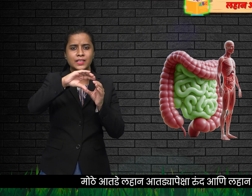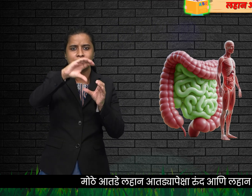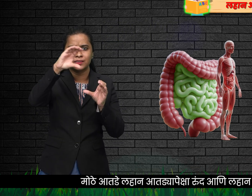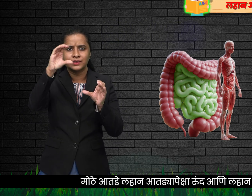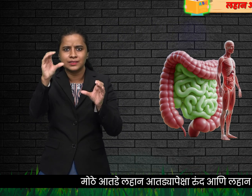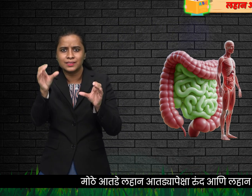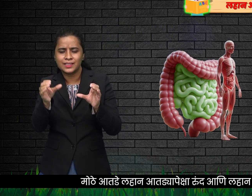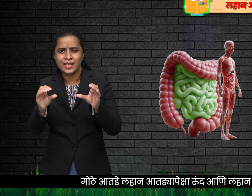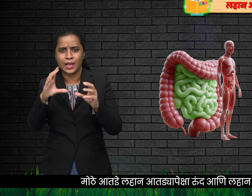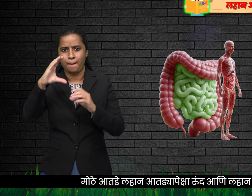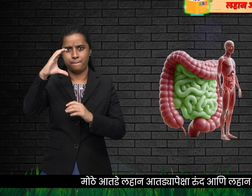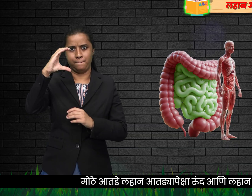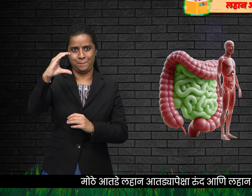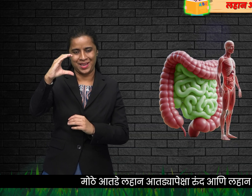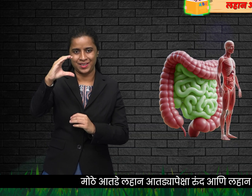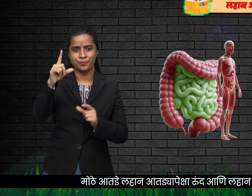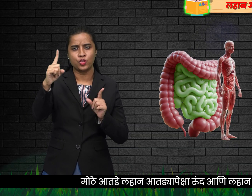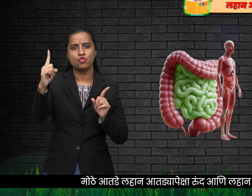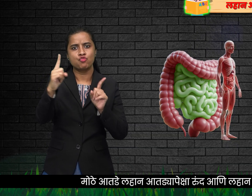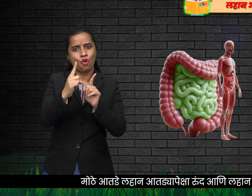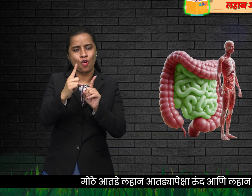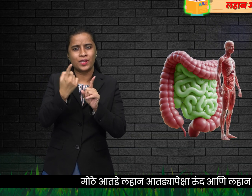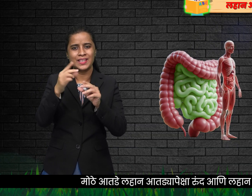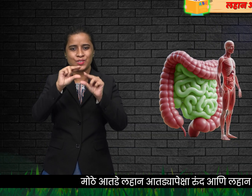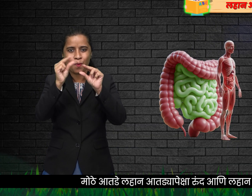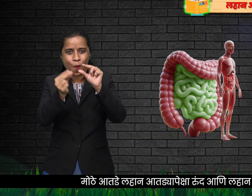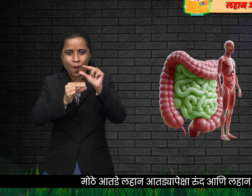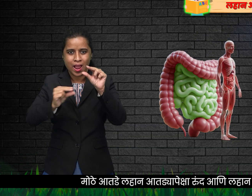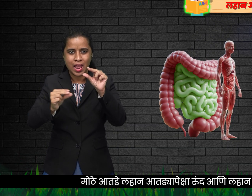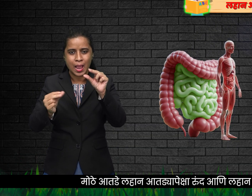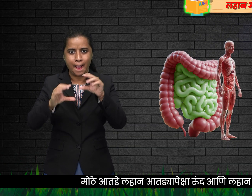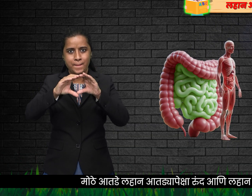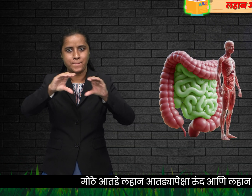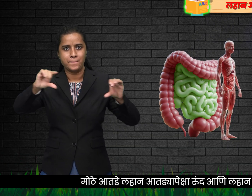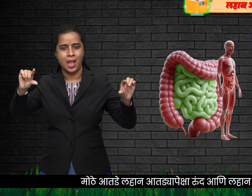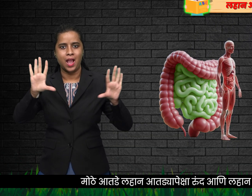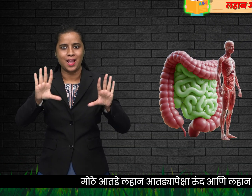मोठे आतडे लहान आतड्यांपेक्षा रुंद आणि लहान असते.